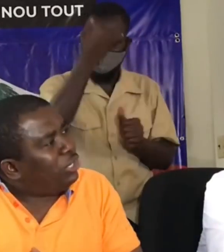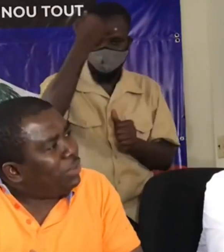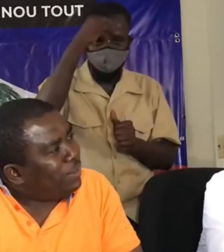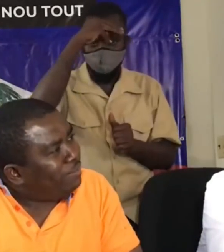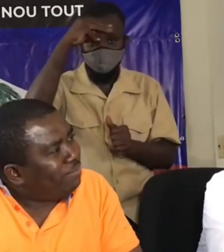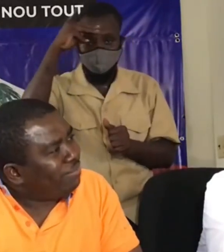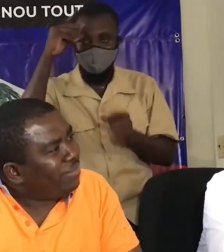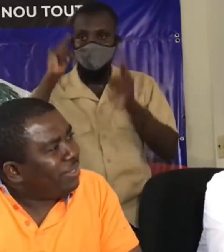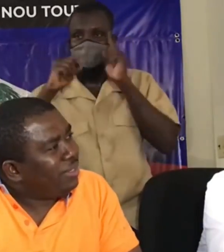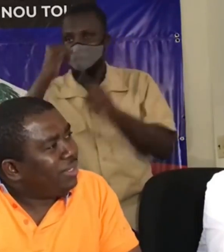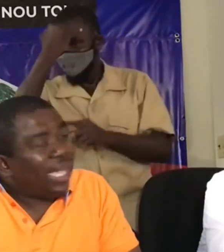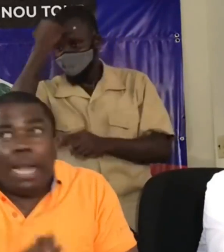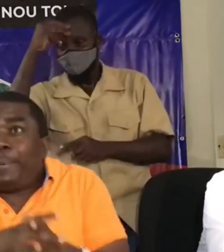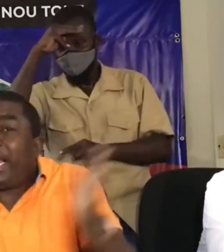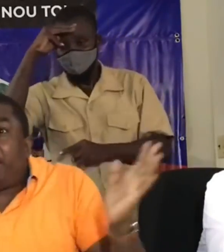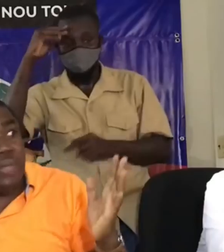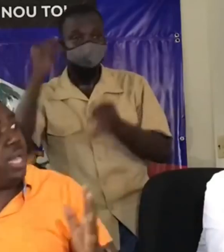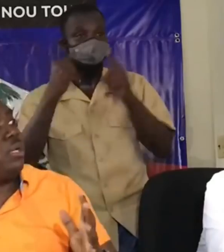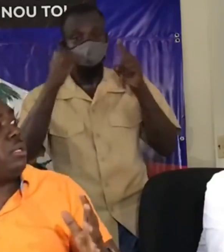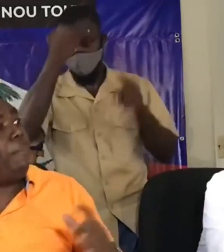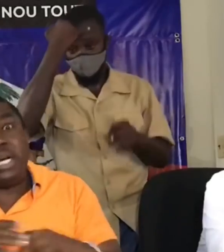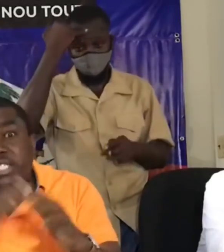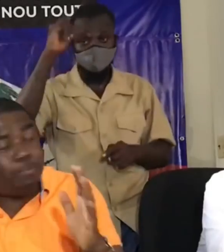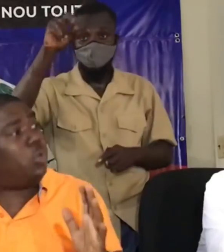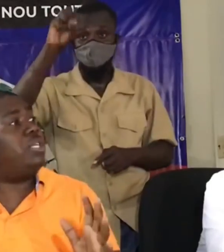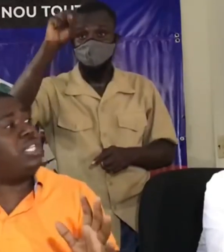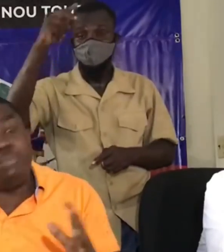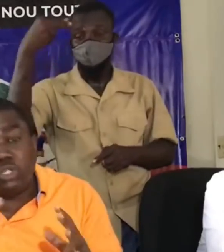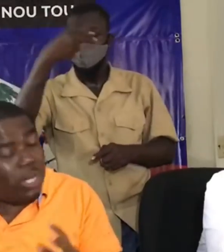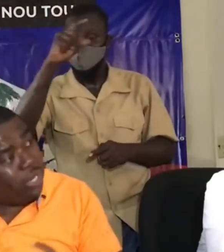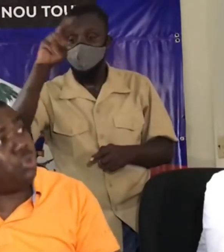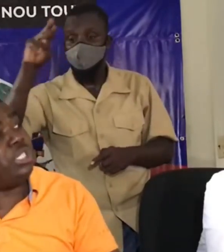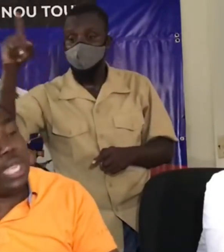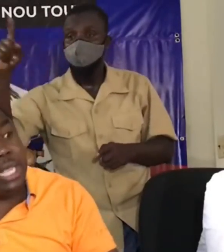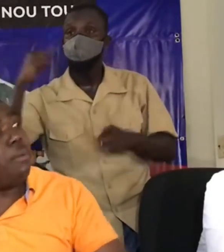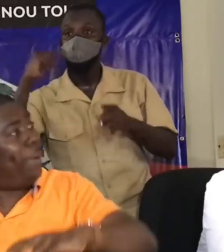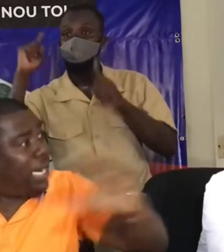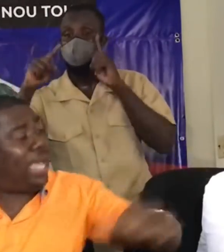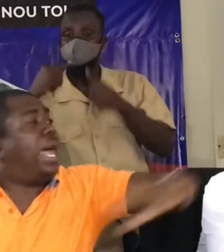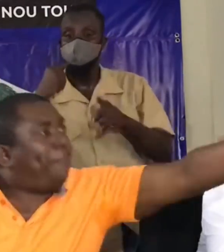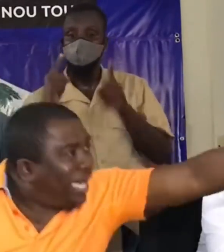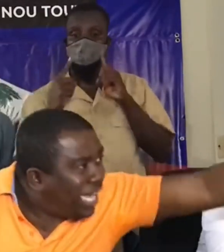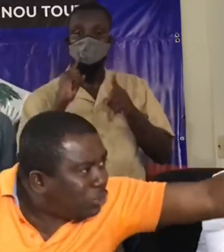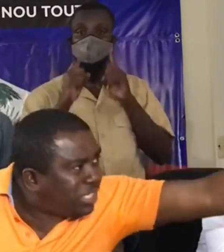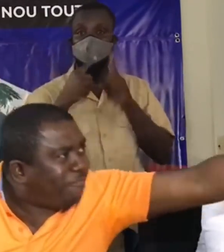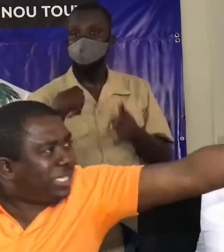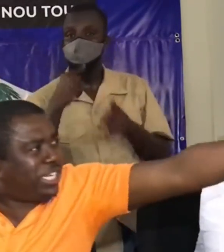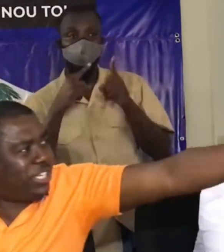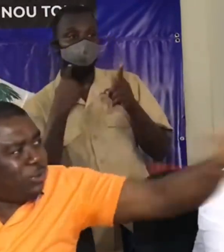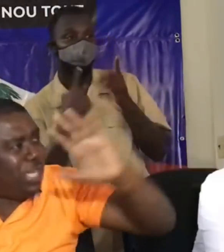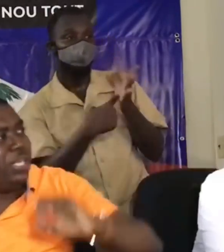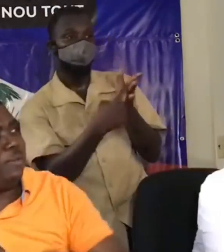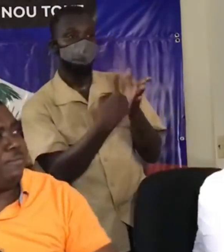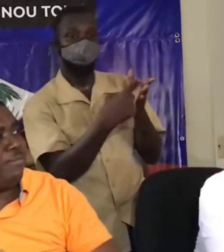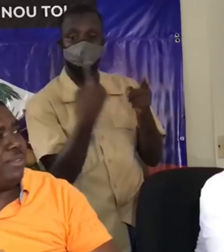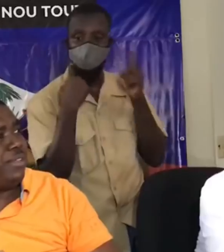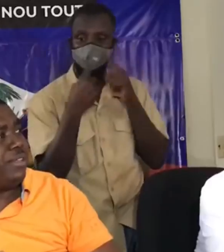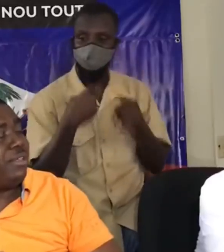Messène Jean-Léon. Al Palavel, parti politique besoin négocier. Parler Al Pala Joseph Messène